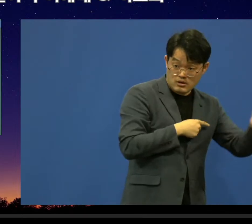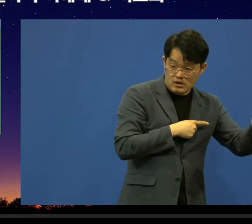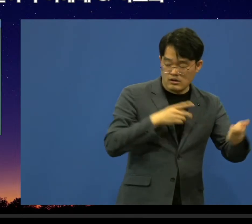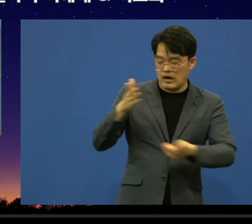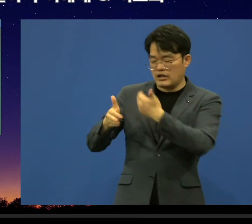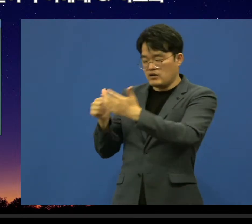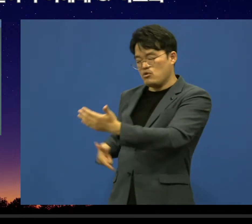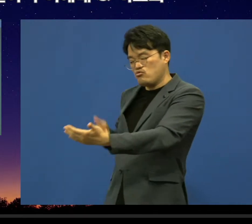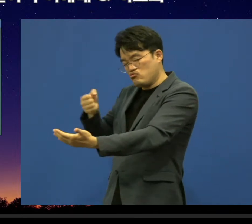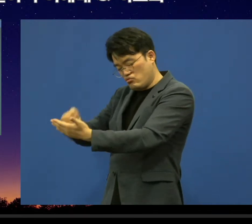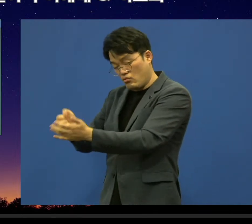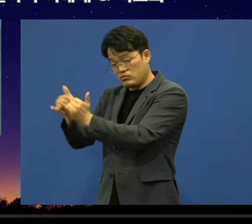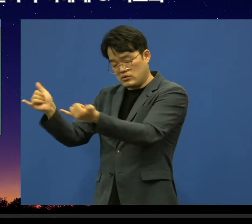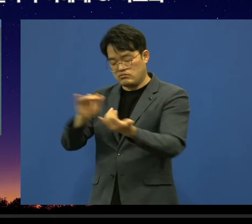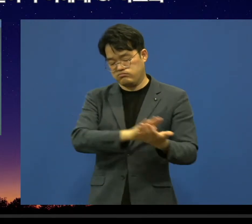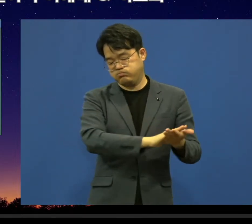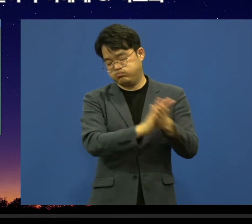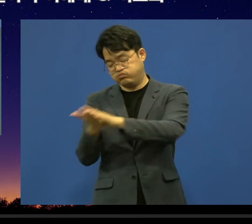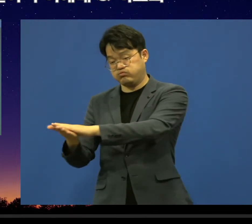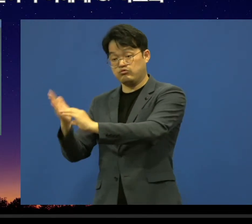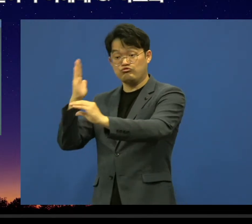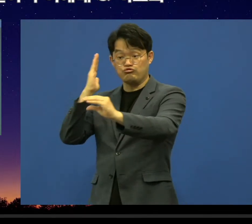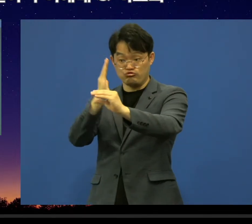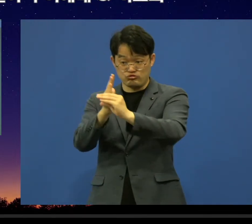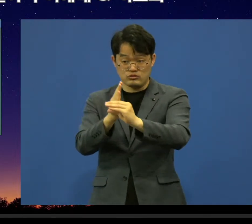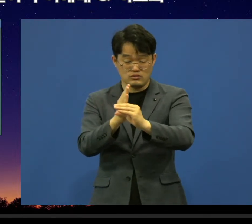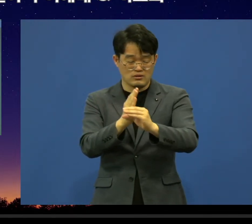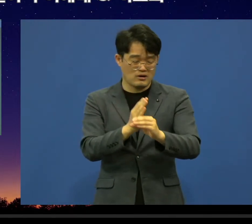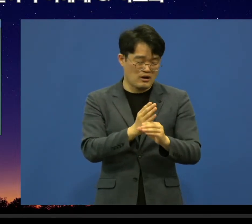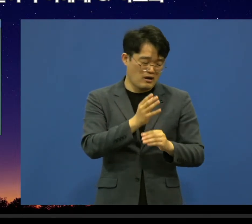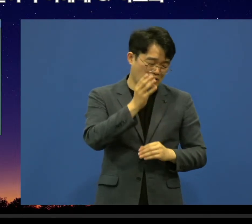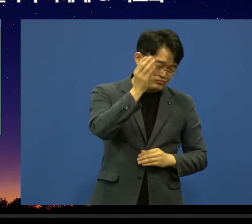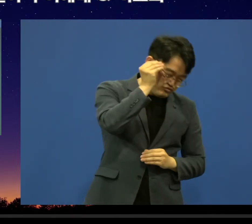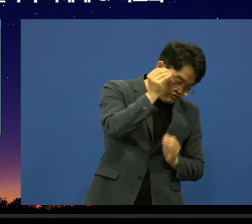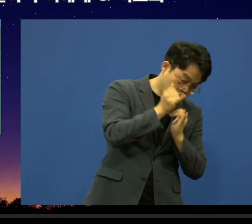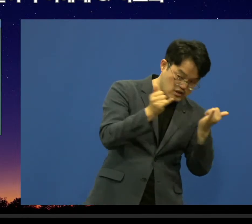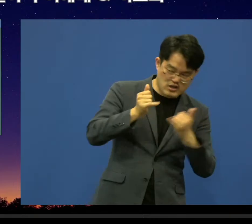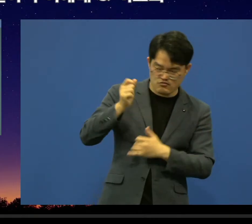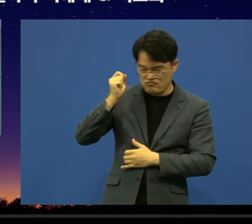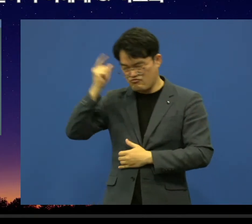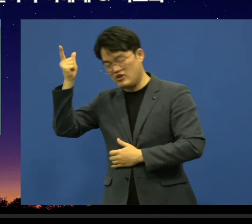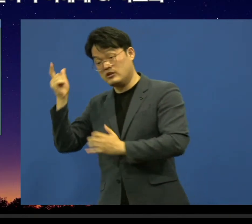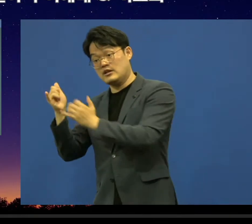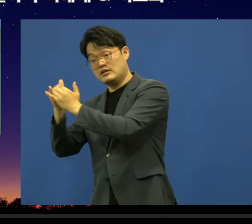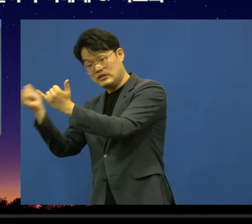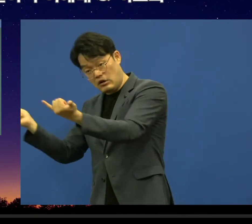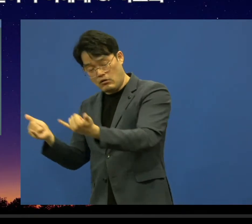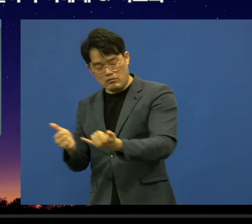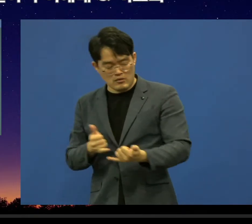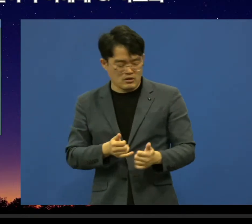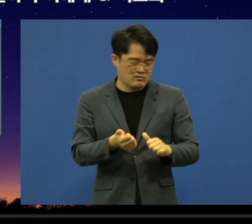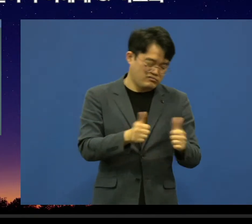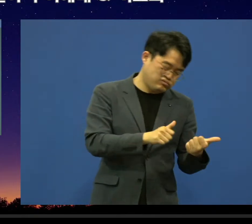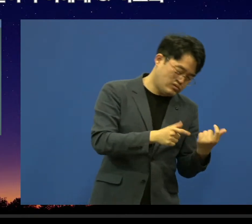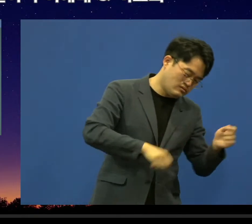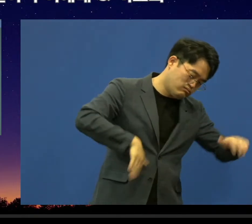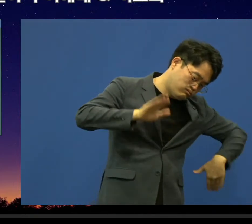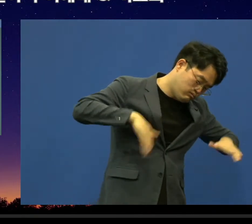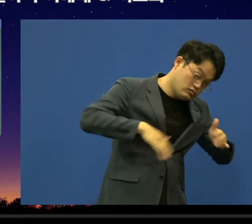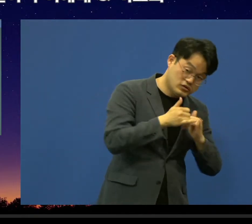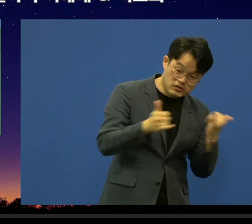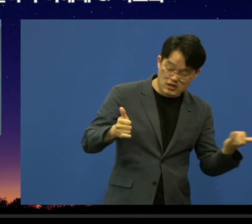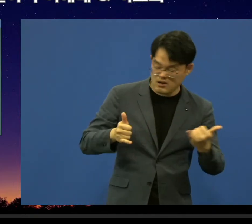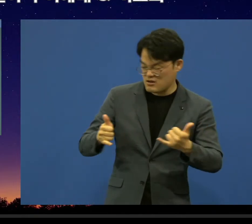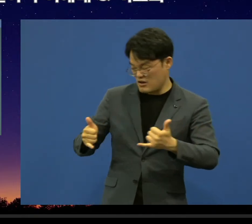가난한 자가 부욕하는 자로, 죽은 자 같은 자가 진정 생명을 가진 자로 이 다윗이